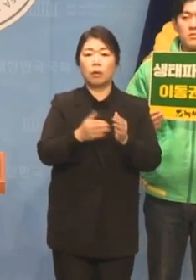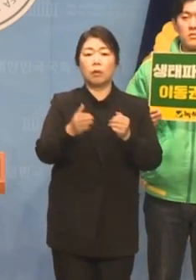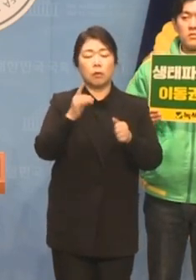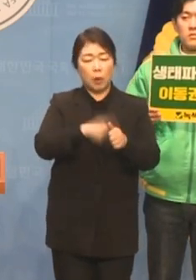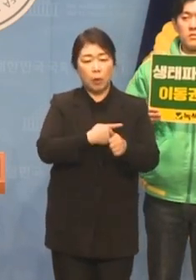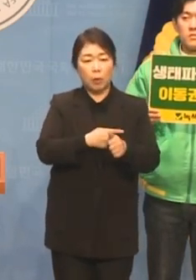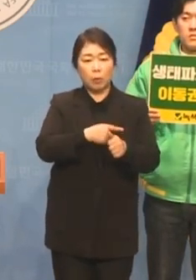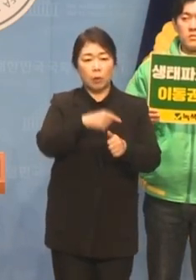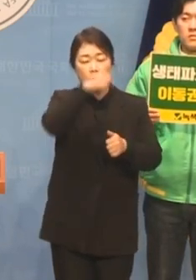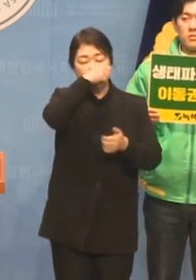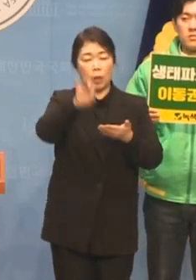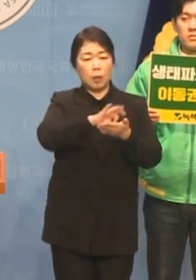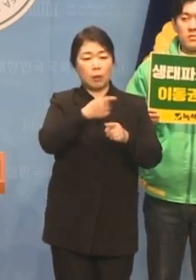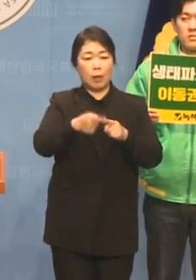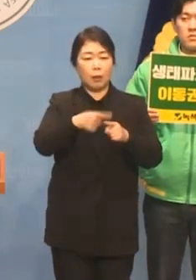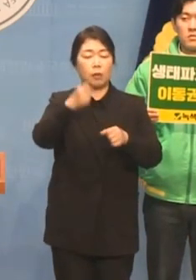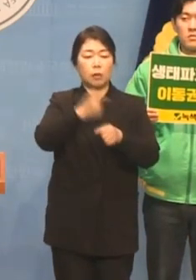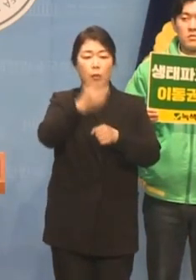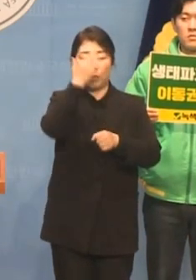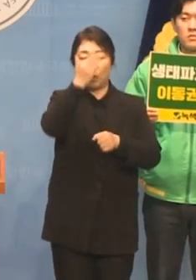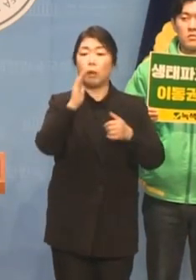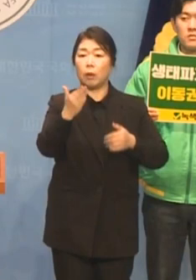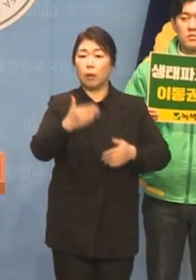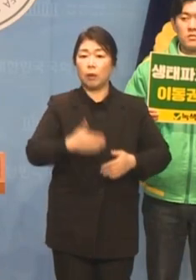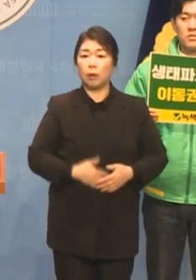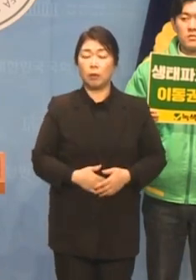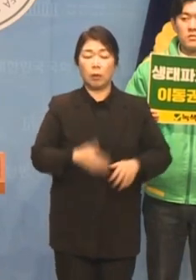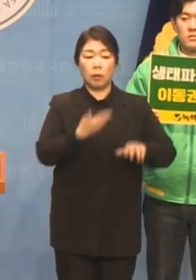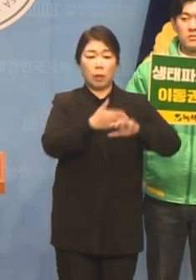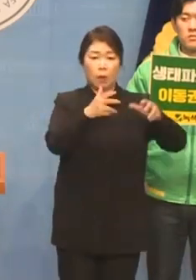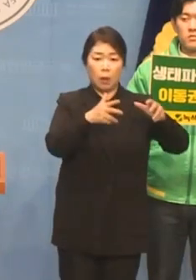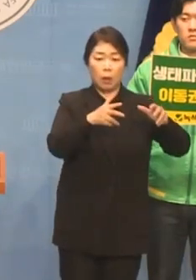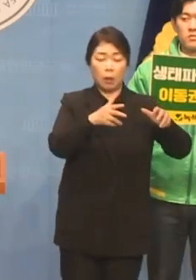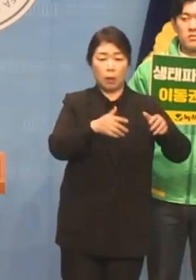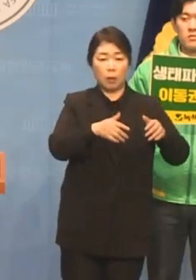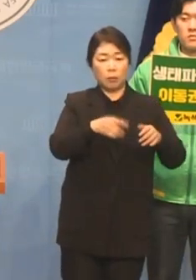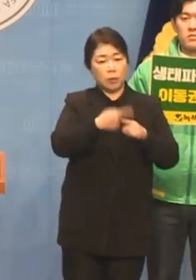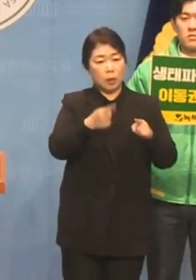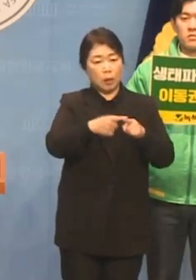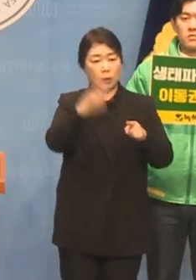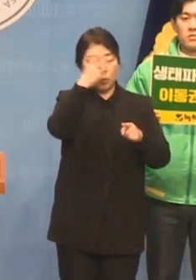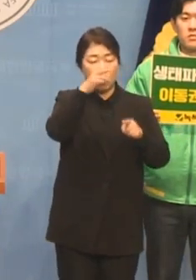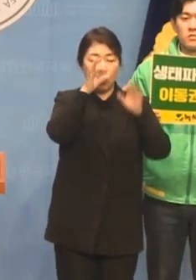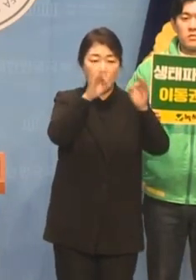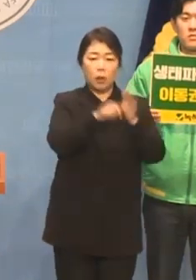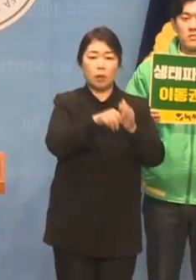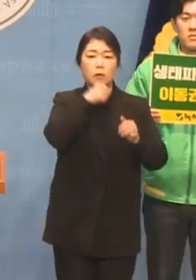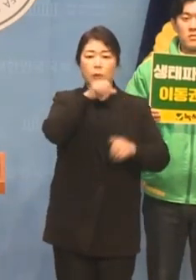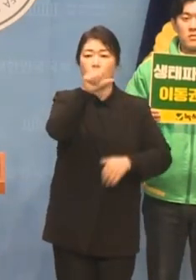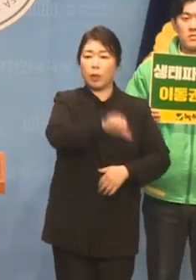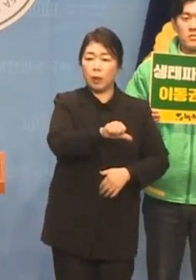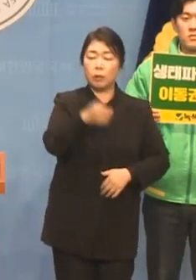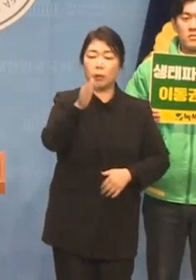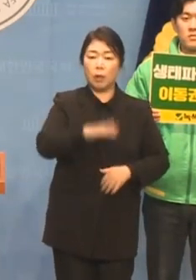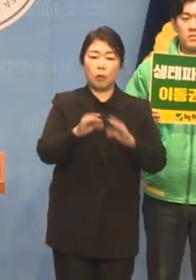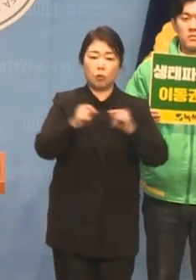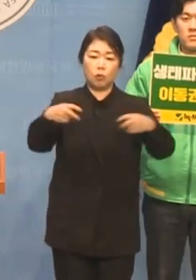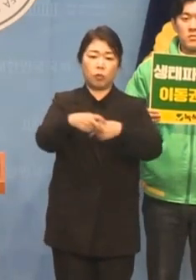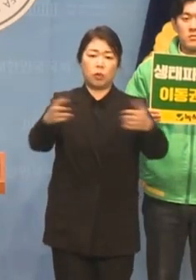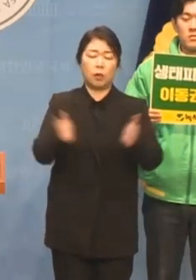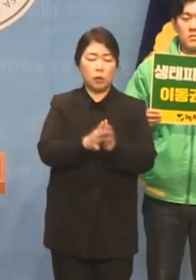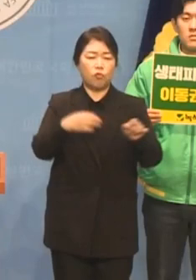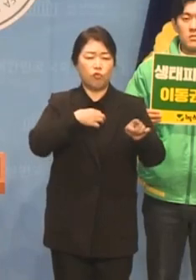면제되었습니다 해외 전문 기관의 타당성 조사에 있어 낙제점을 받았음은 물론 적으로 국토부